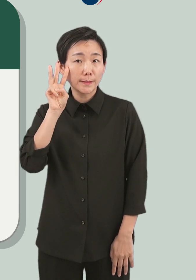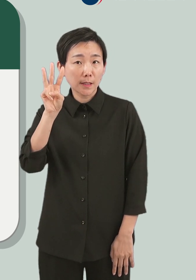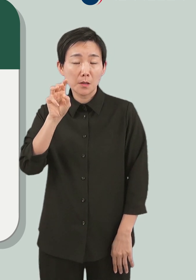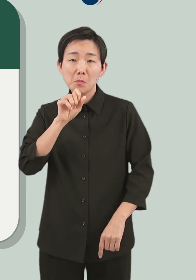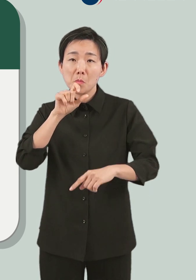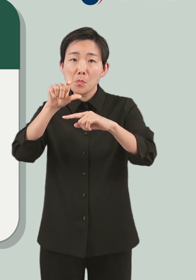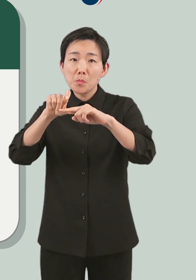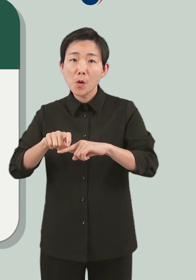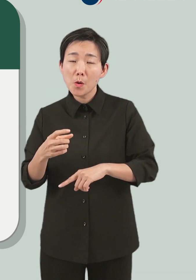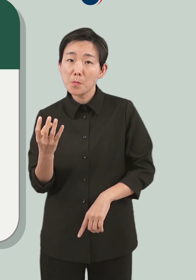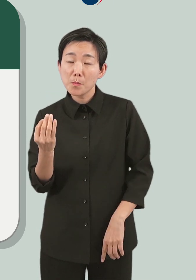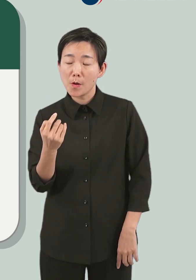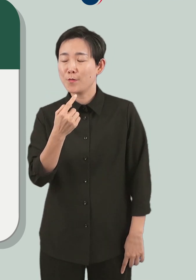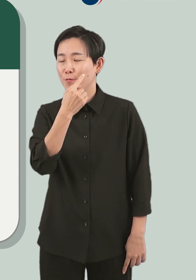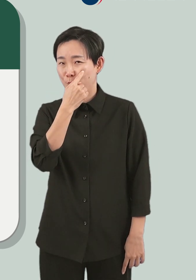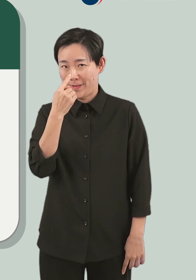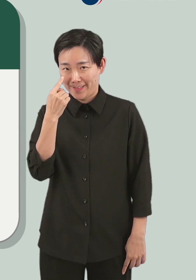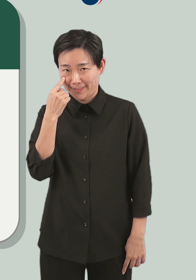평균치를 확인할 때 사용합니다.